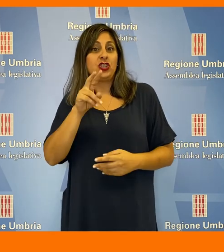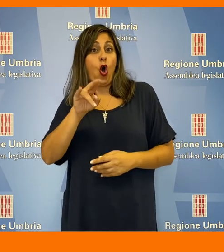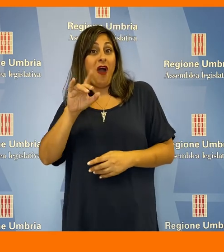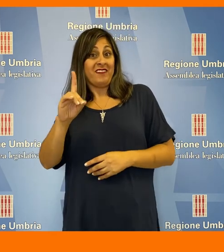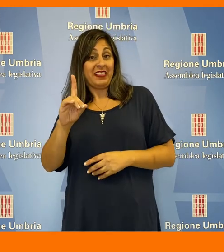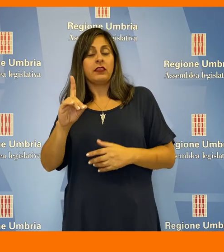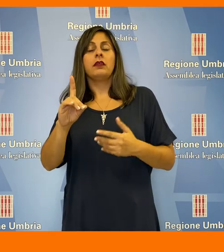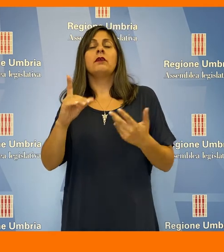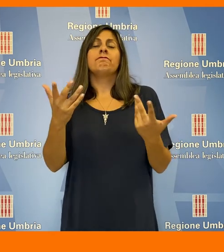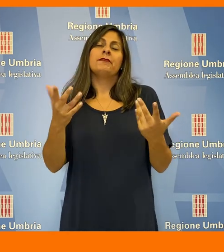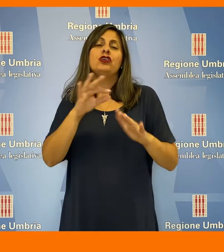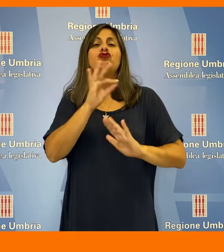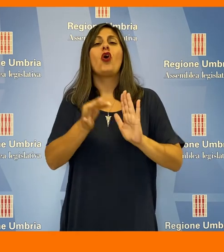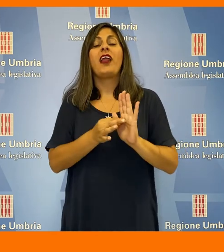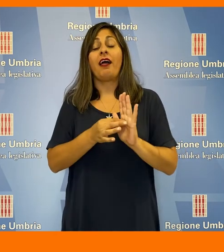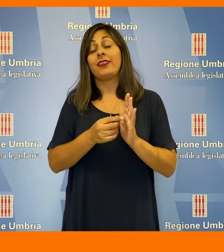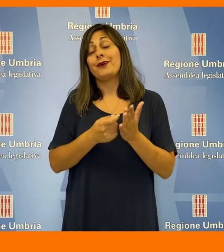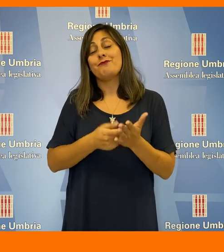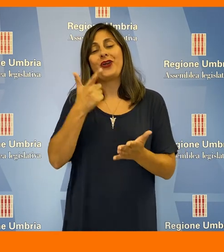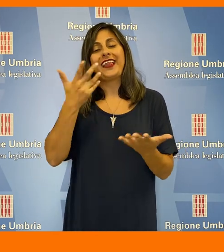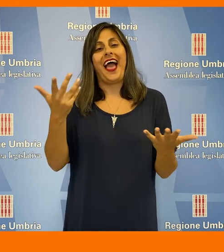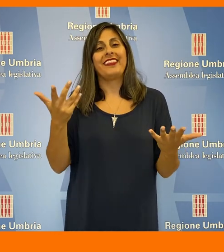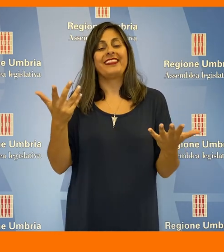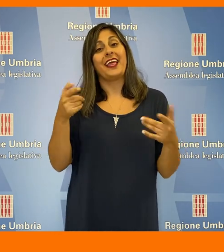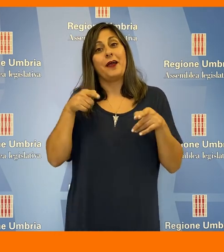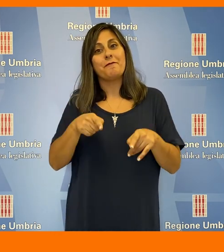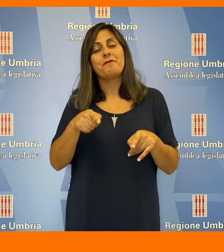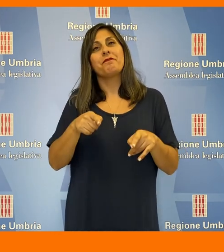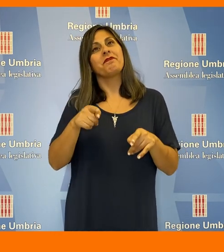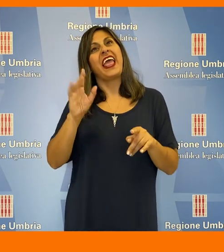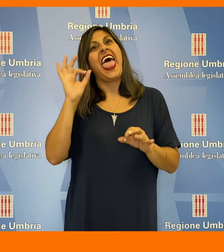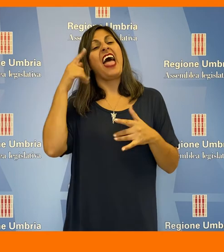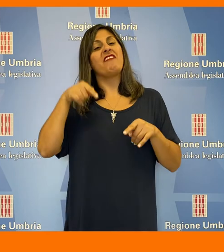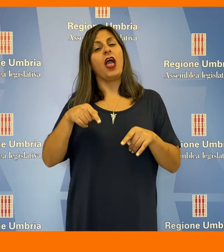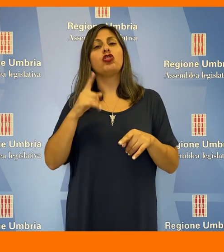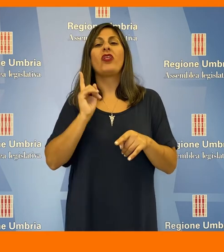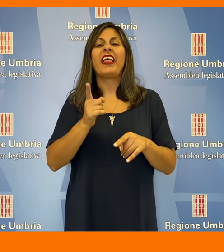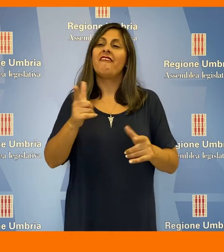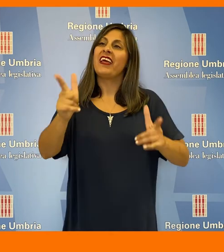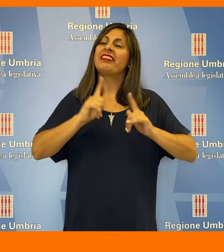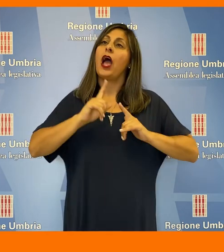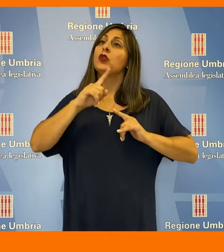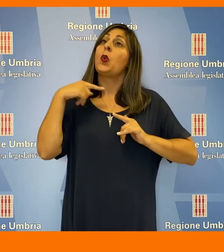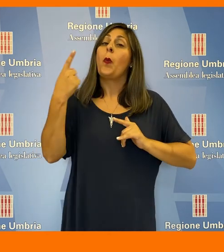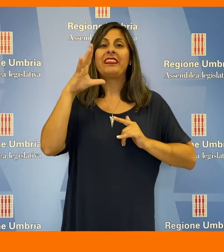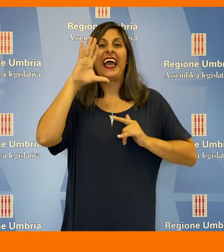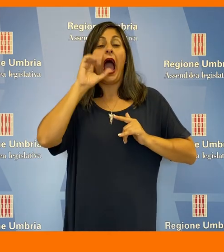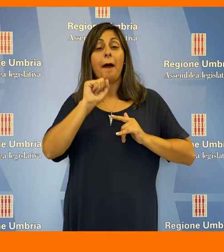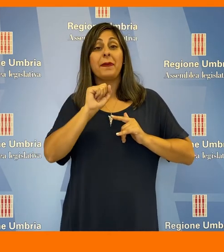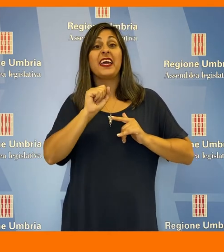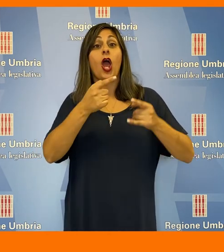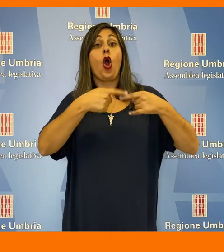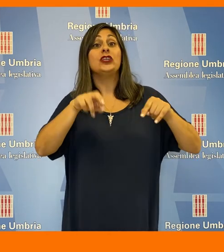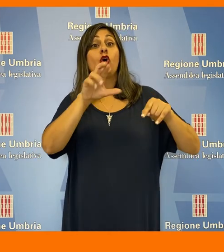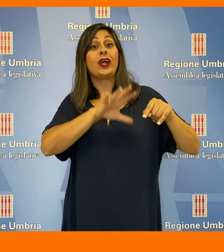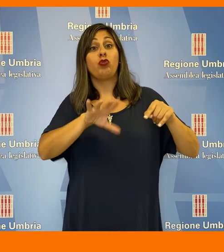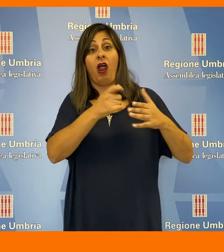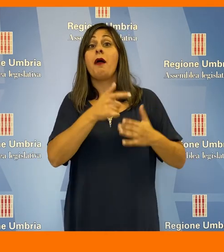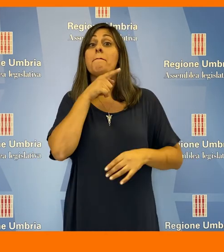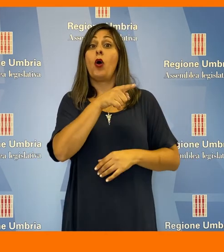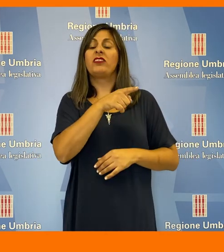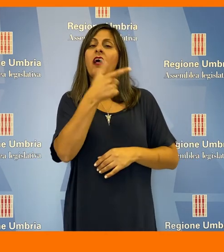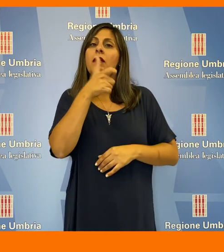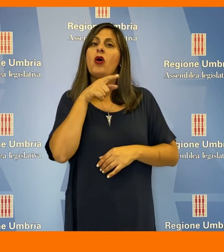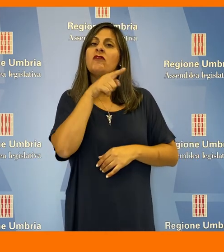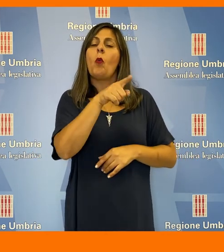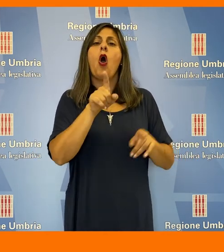dal Covid e quindi è stata una giornata molto importante. Questa è una ricorrenza che dovrebbe far capire a tutti l'importanza del Consiglio